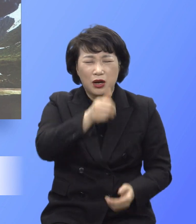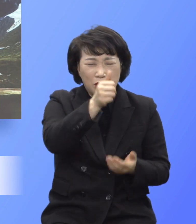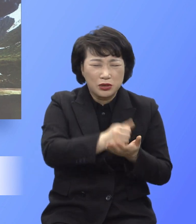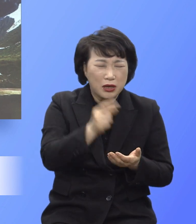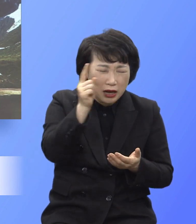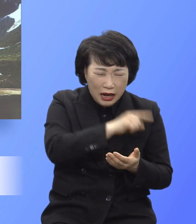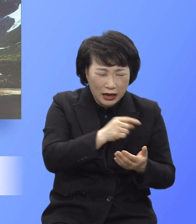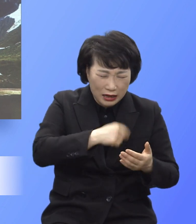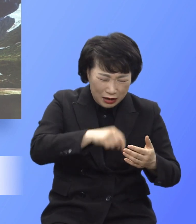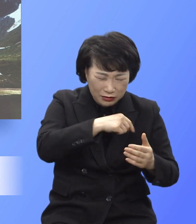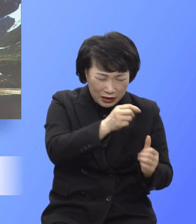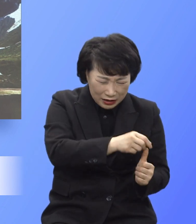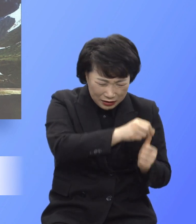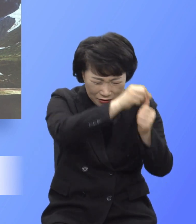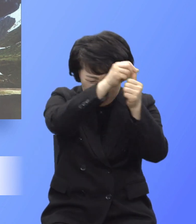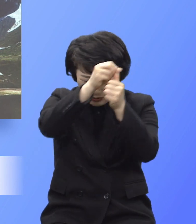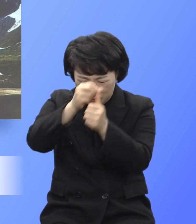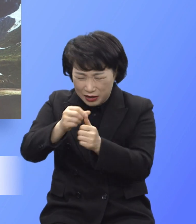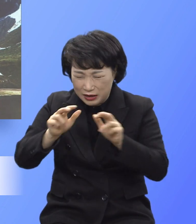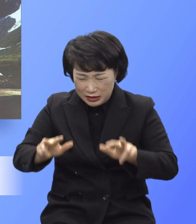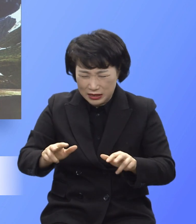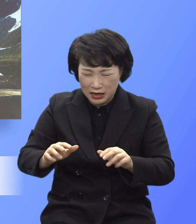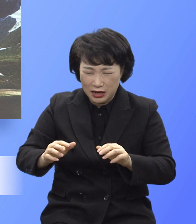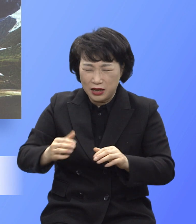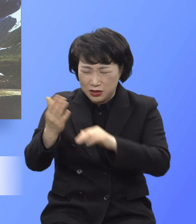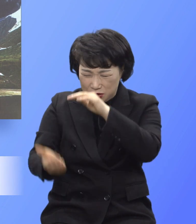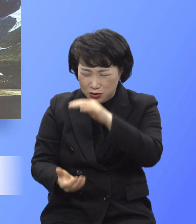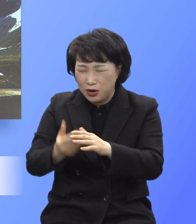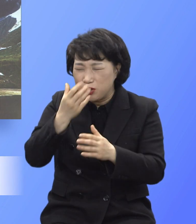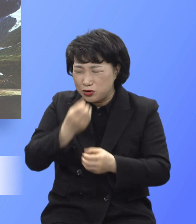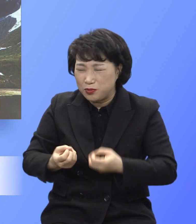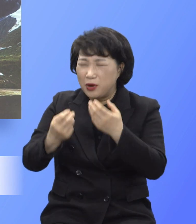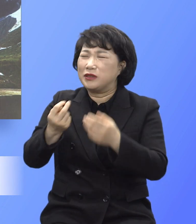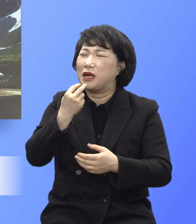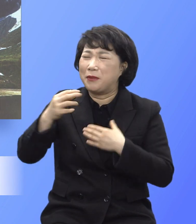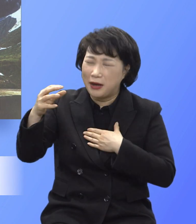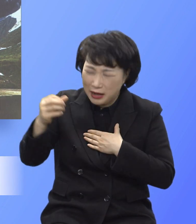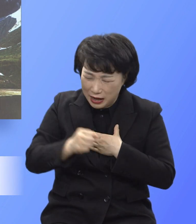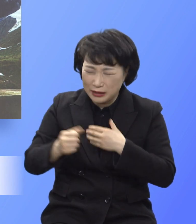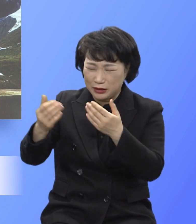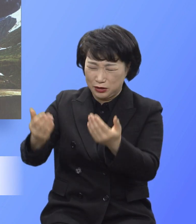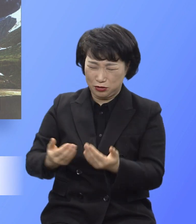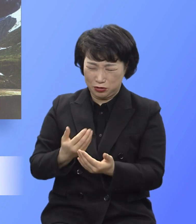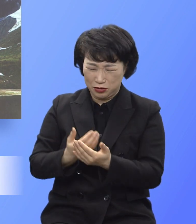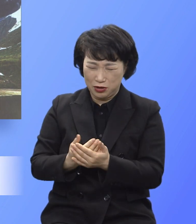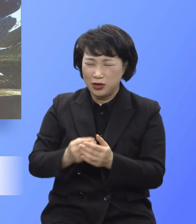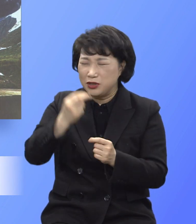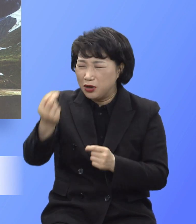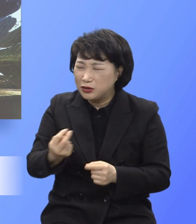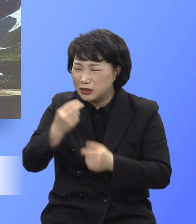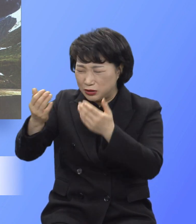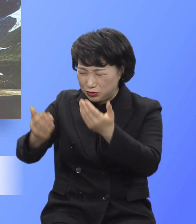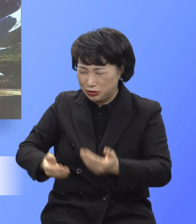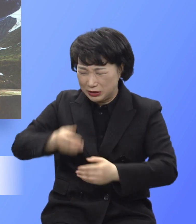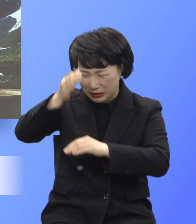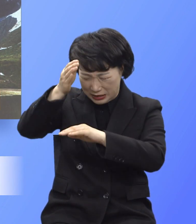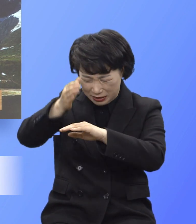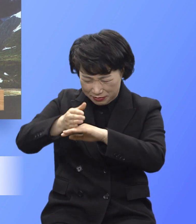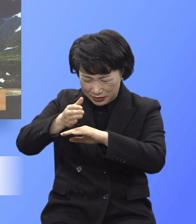죄악에서 벗어나 최고의 축복의 생명을 얻게 하시고 영생을 주심을